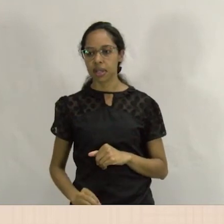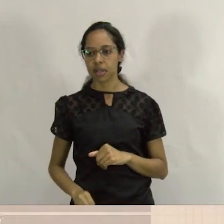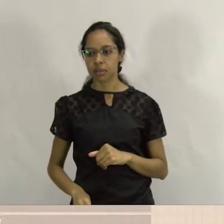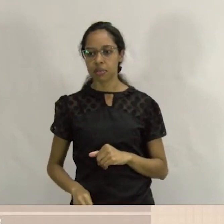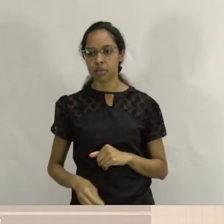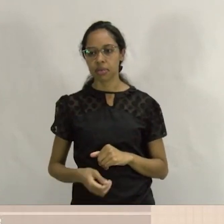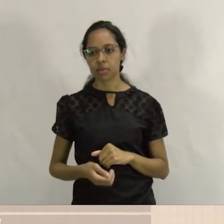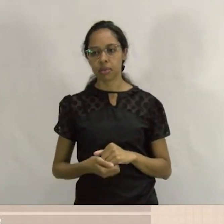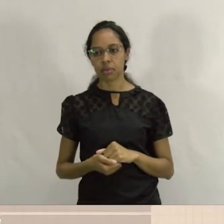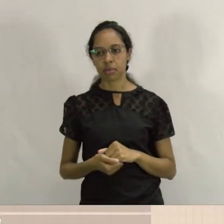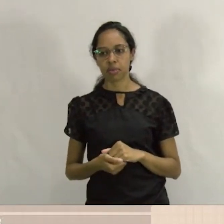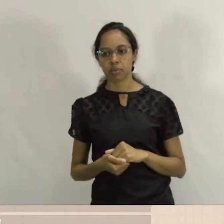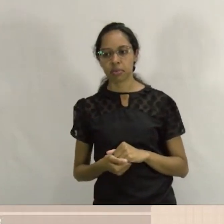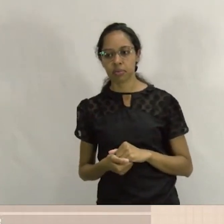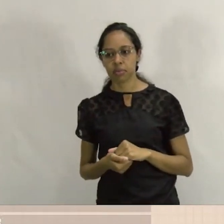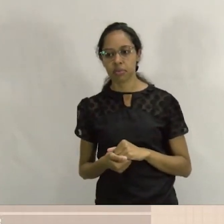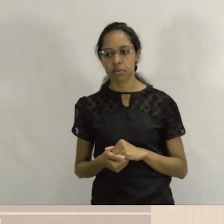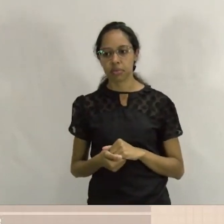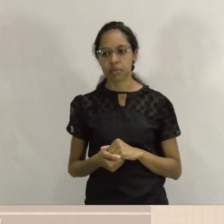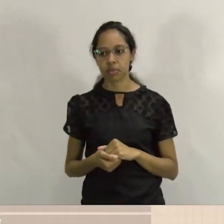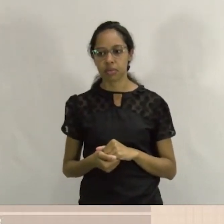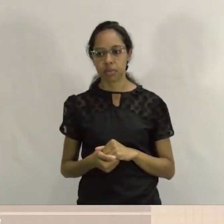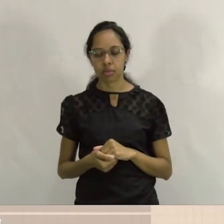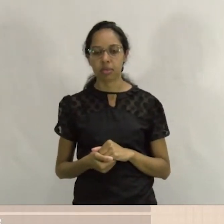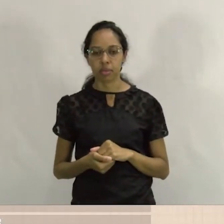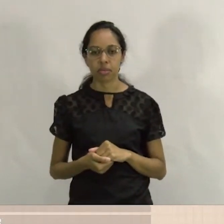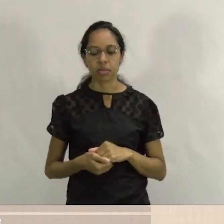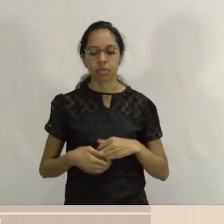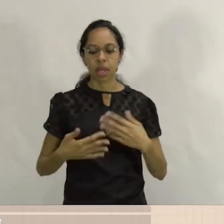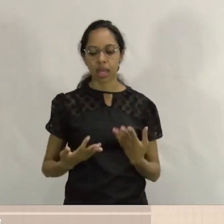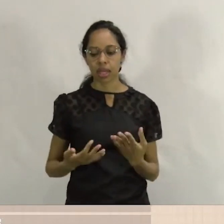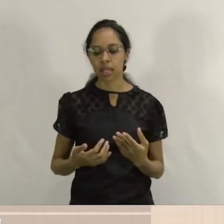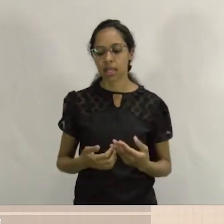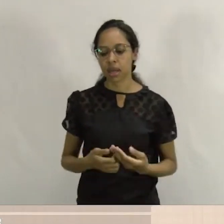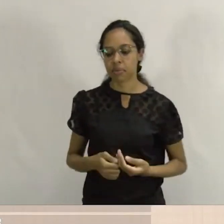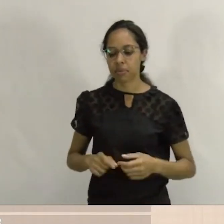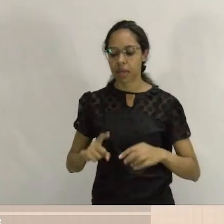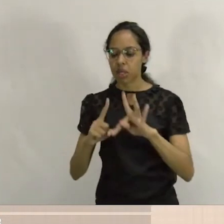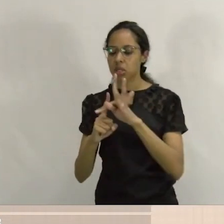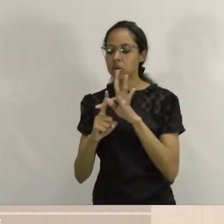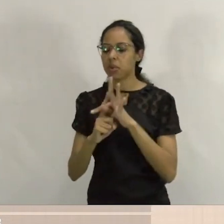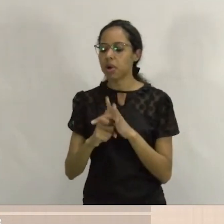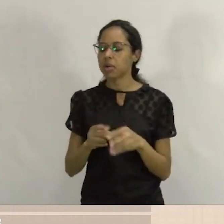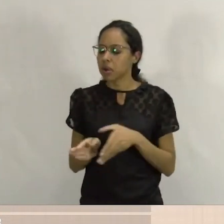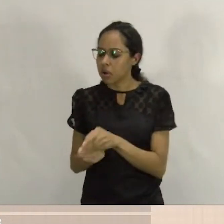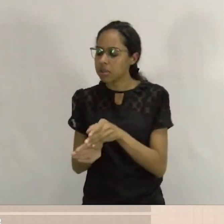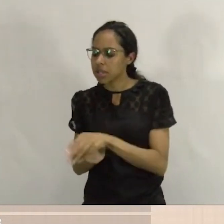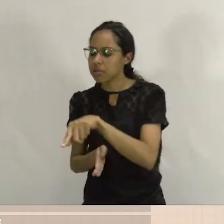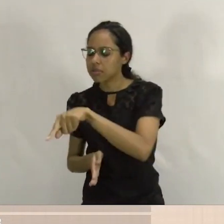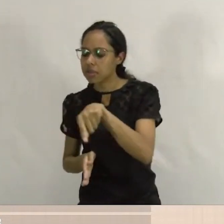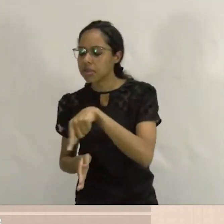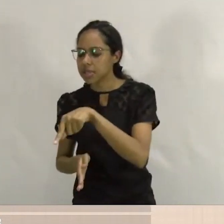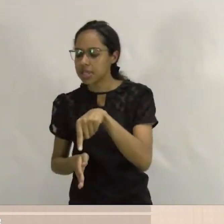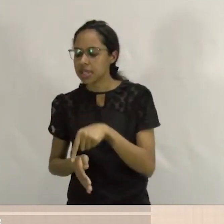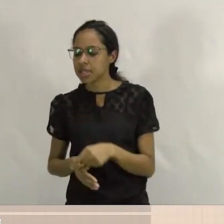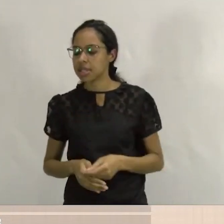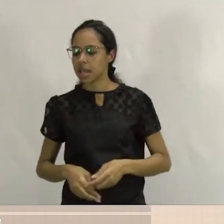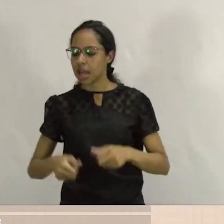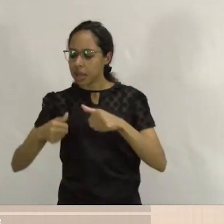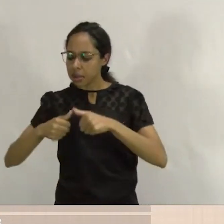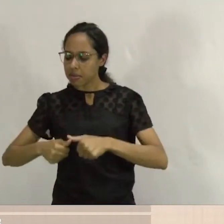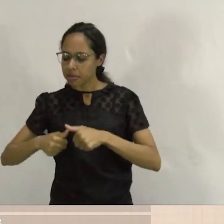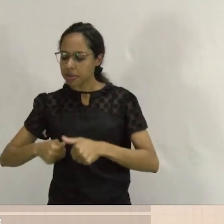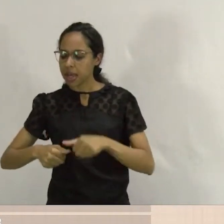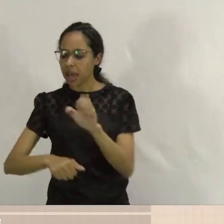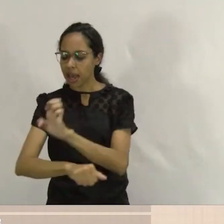Quando eu estava de viagem rumo da Macedônia, te roguei, permanecesses ainda em Éfeso para admoestares a certas pessoas, assim de que não